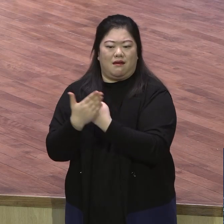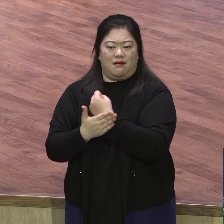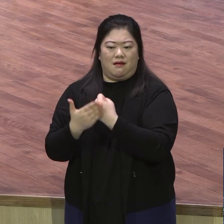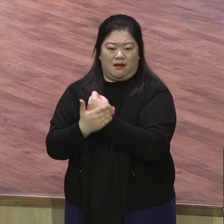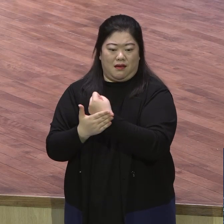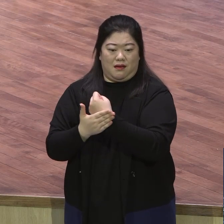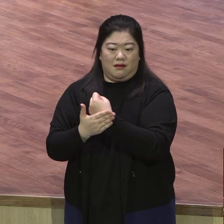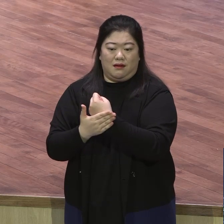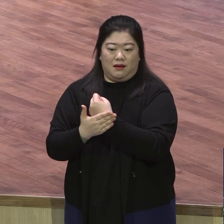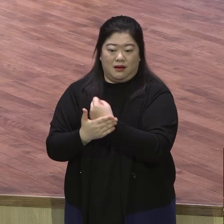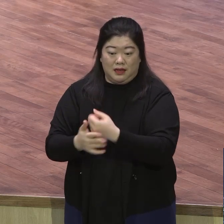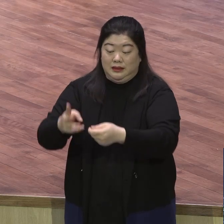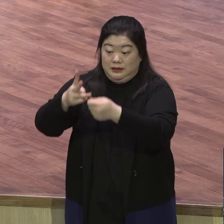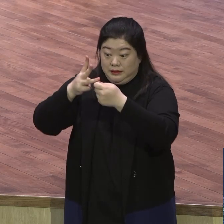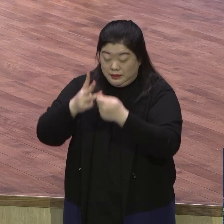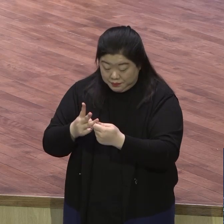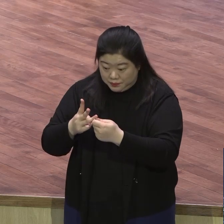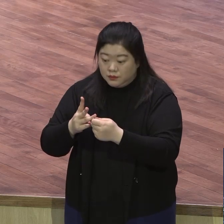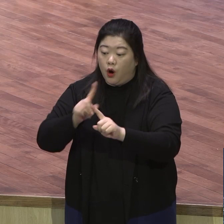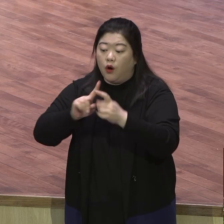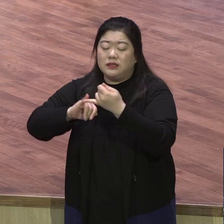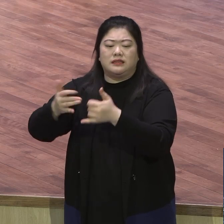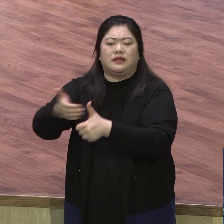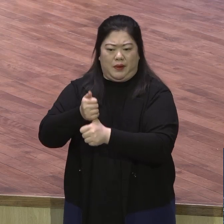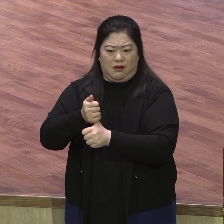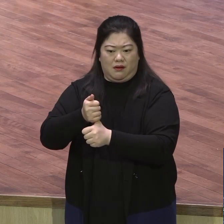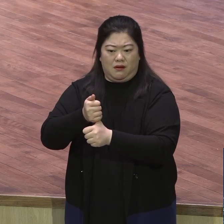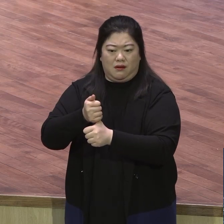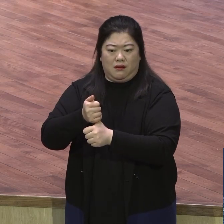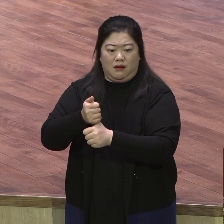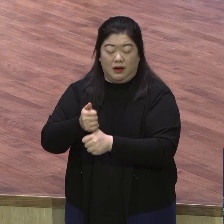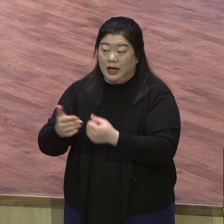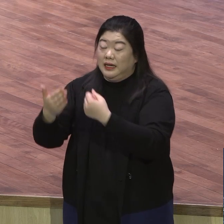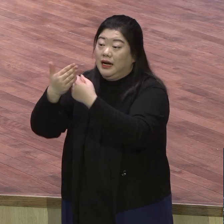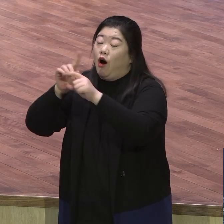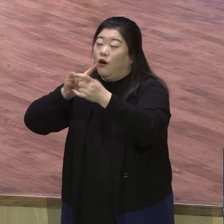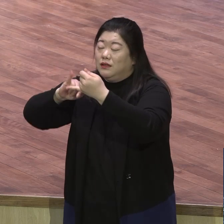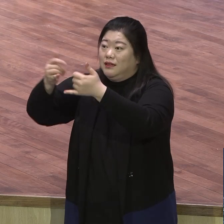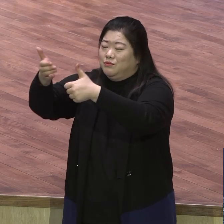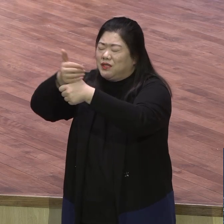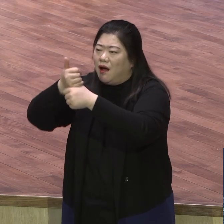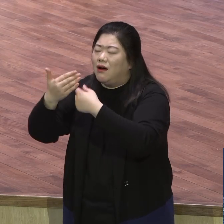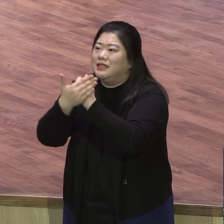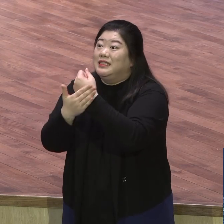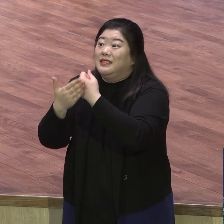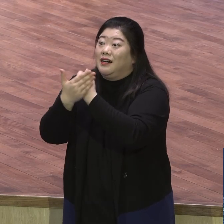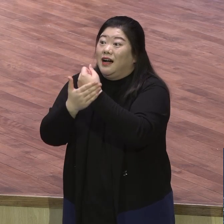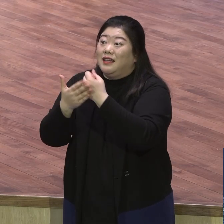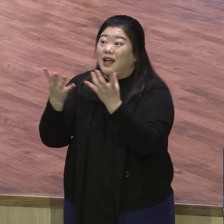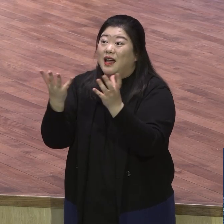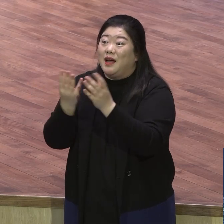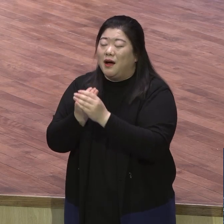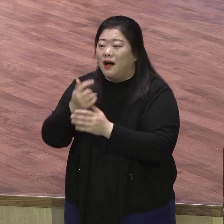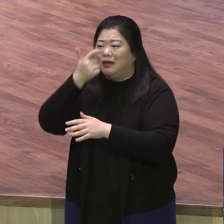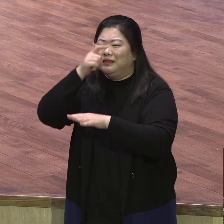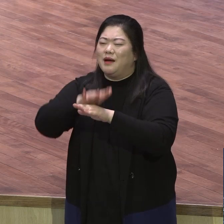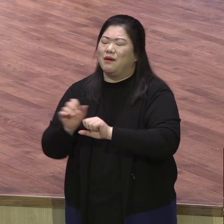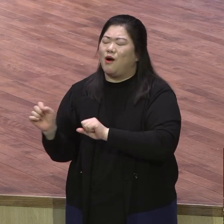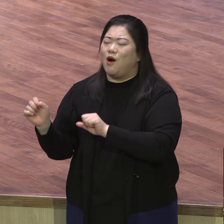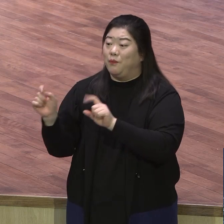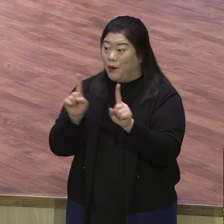성취될 은혜의 이 말씀을 붙잡는 것입니다. 예배를 통해서 이 부분이 다 해복되면 예배 한 번 되면 싹